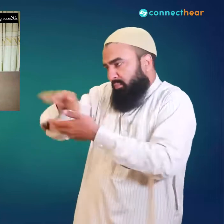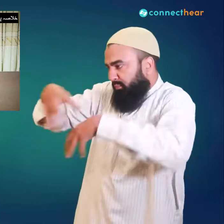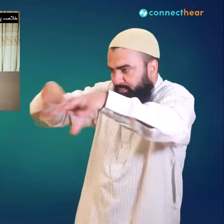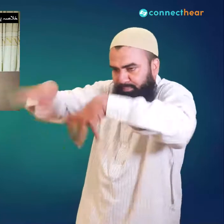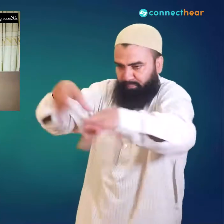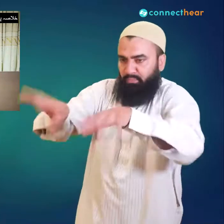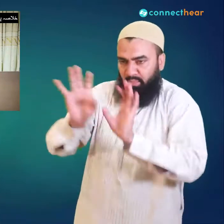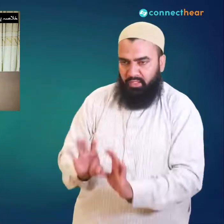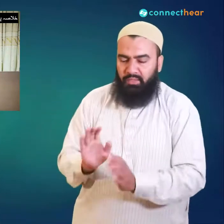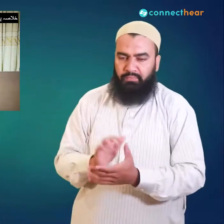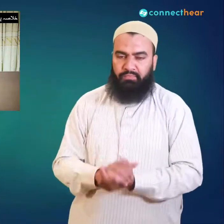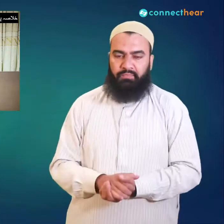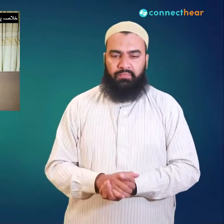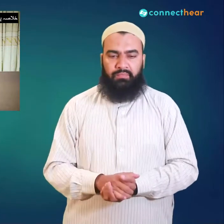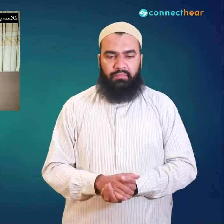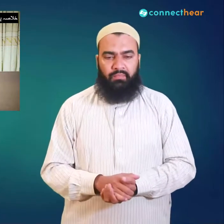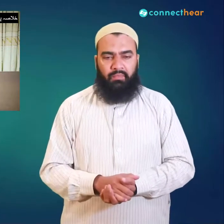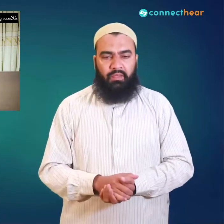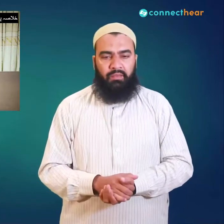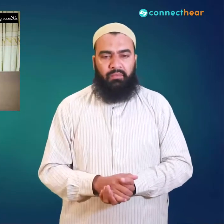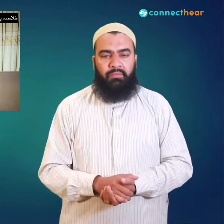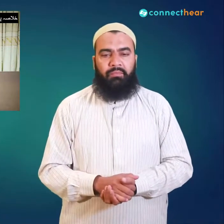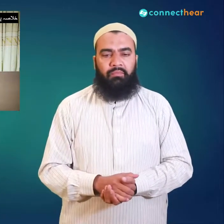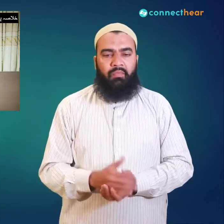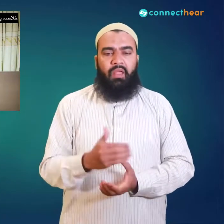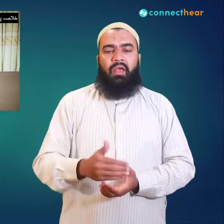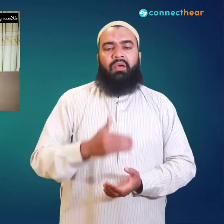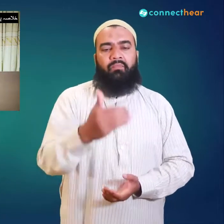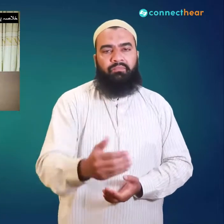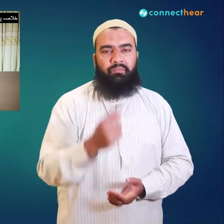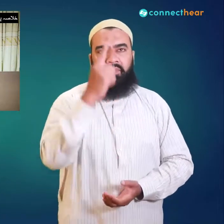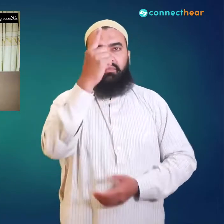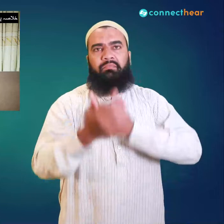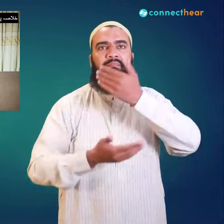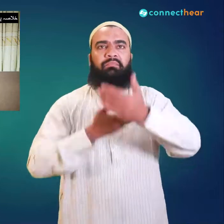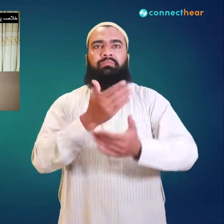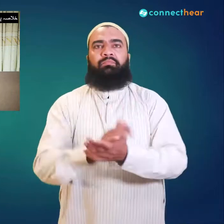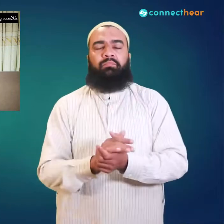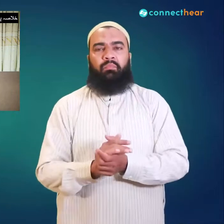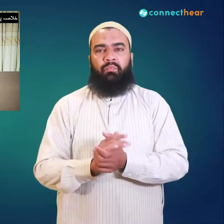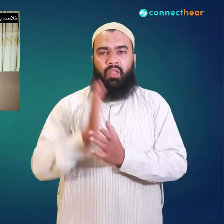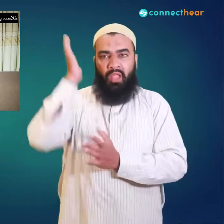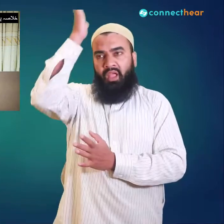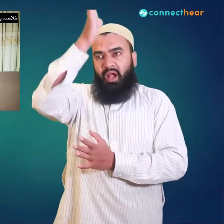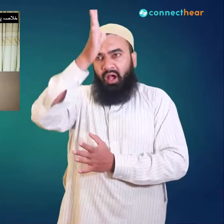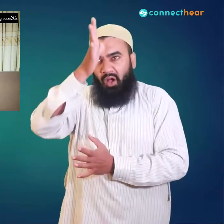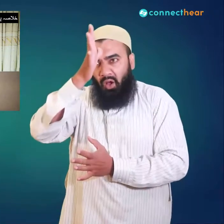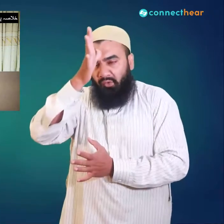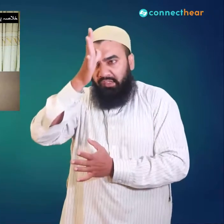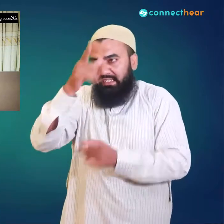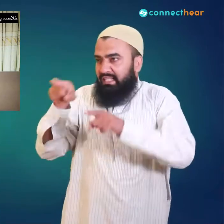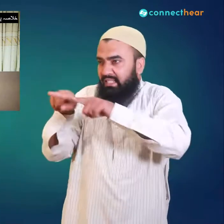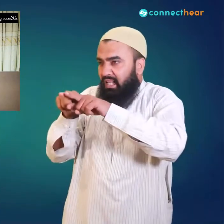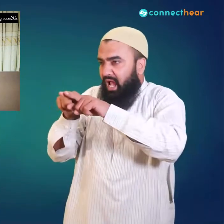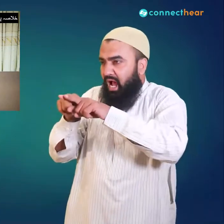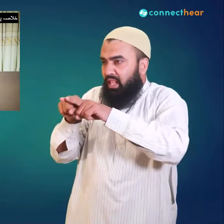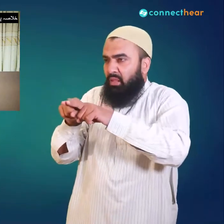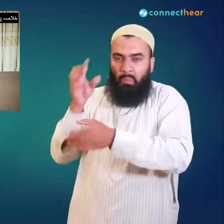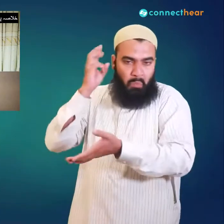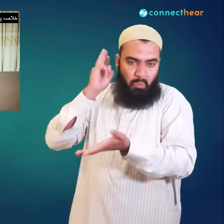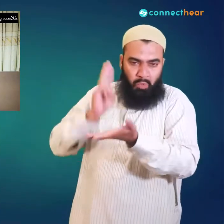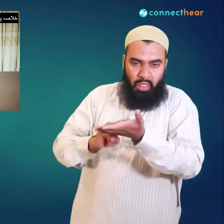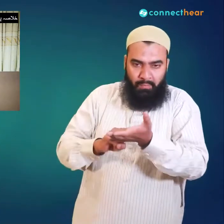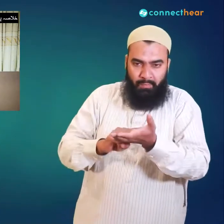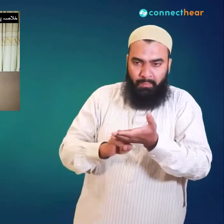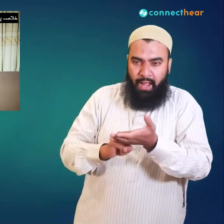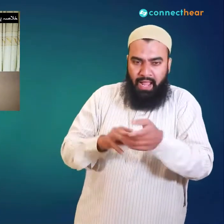الفرقان، غزوہ بدر جس دن قائم ہوا اس دن کو یوم الفرقان سے